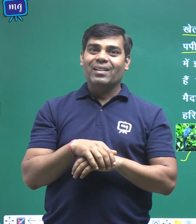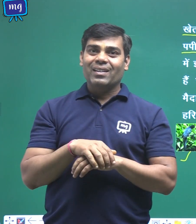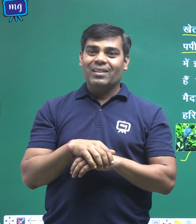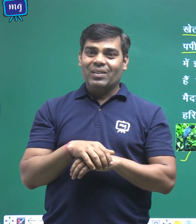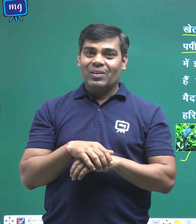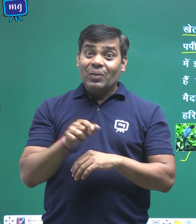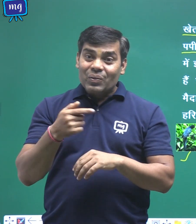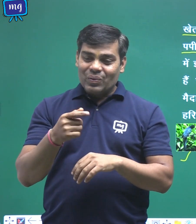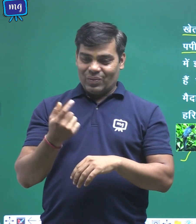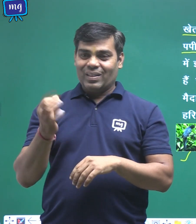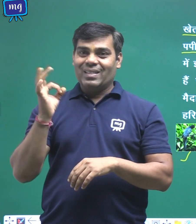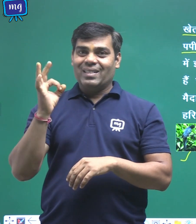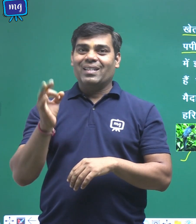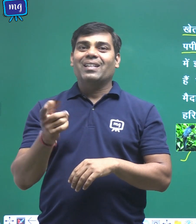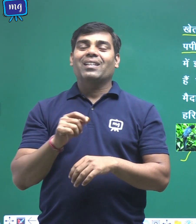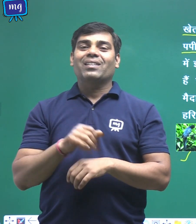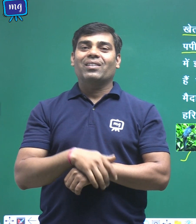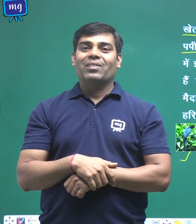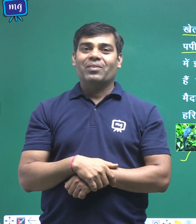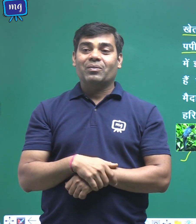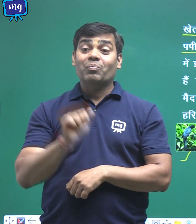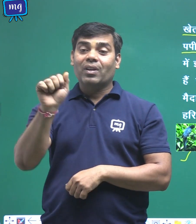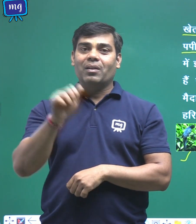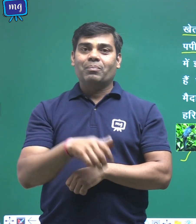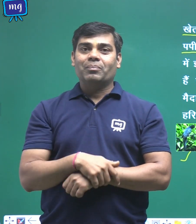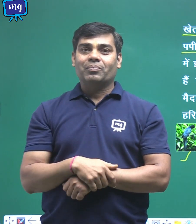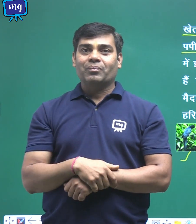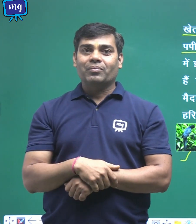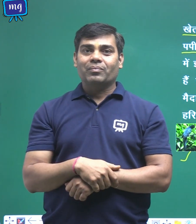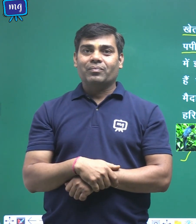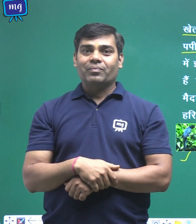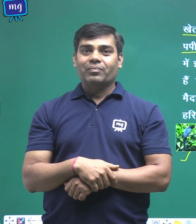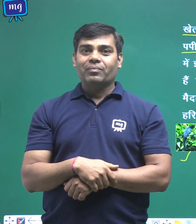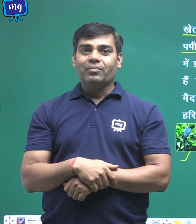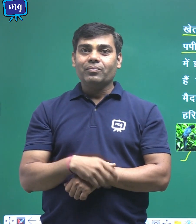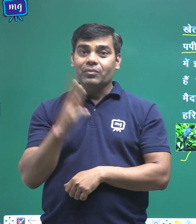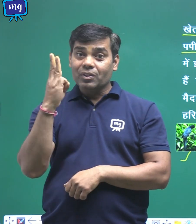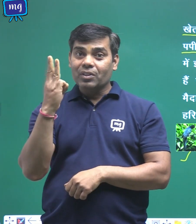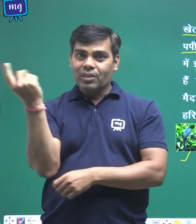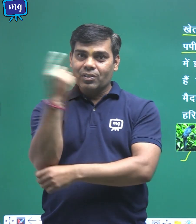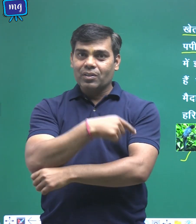जो अच्छा लगता है। आप तीसरे चित्र